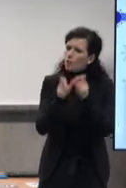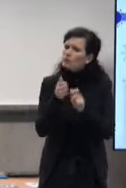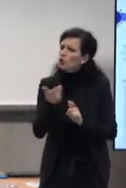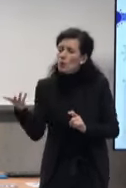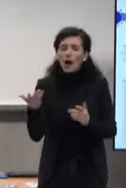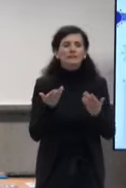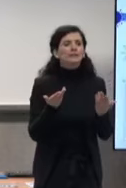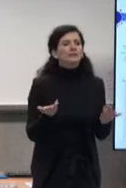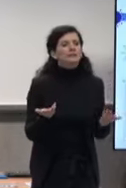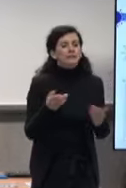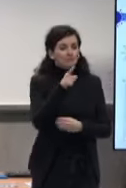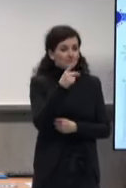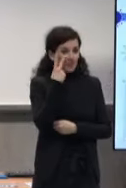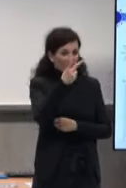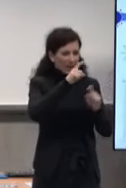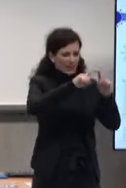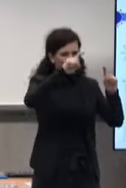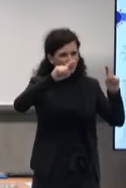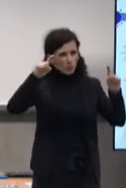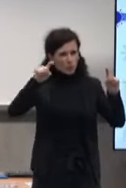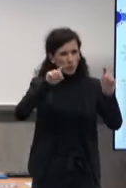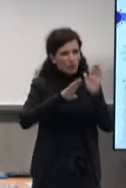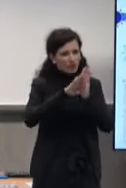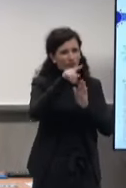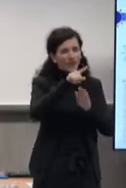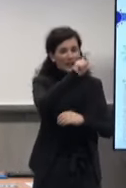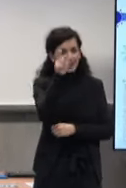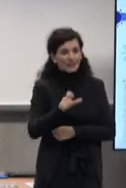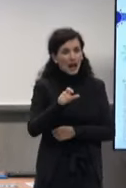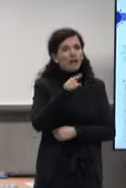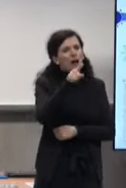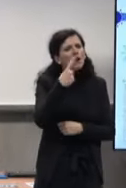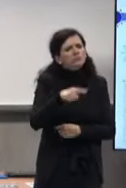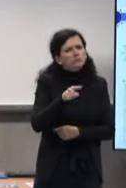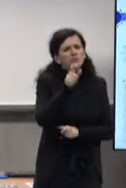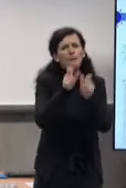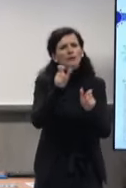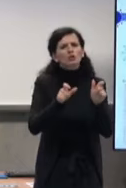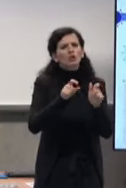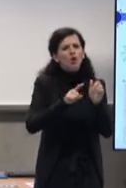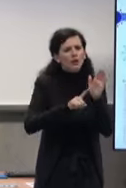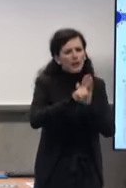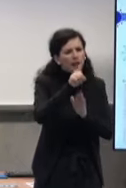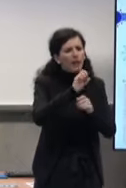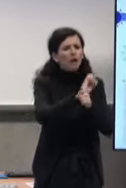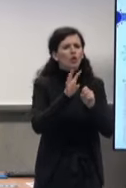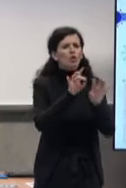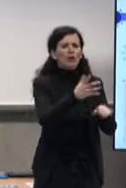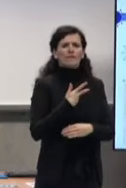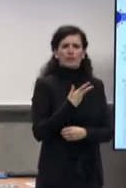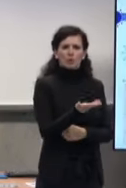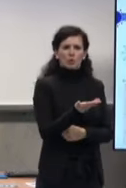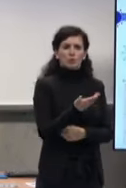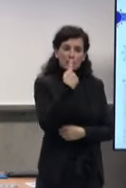ma vede quando lei vede quelle curve che le ho mostrato quelle italiane e quelle sono le persone positive e quindi quello le dà un'idea la prima